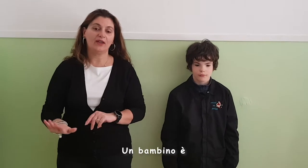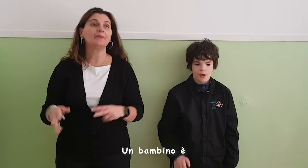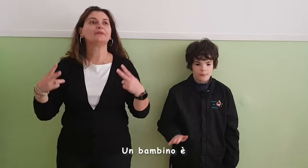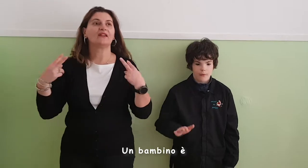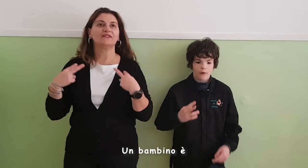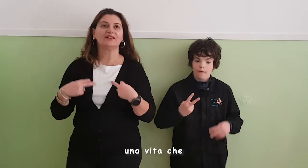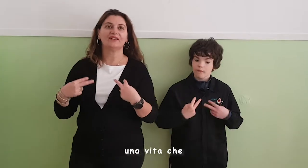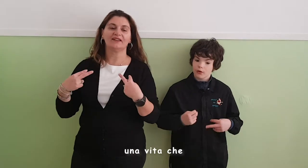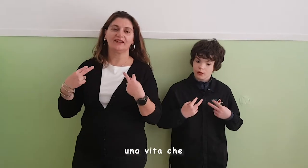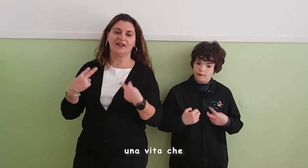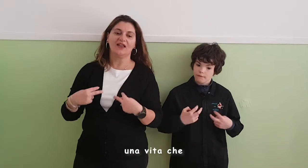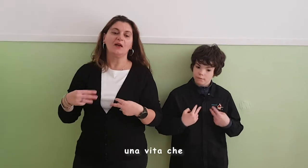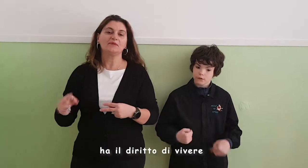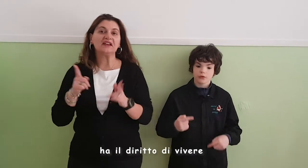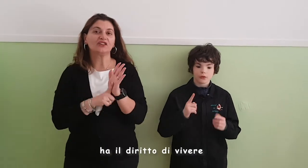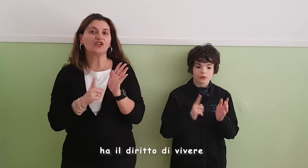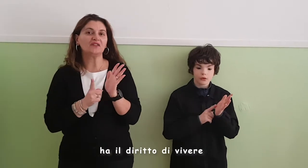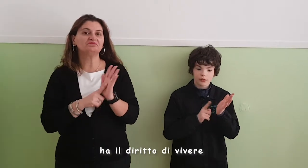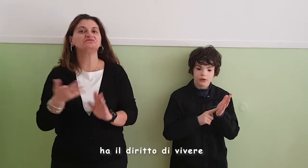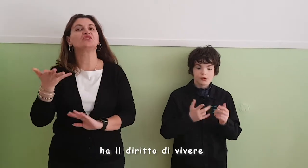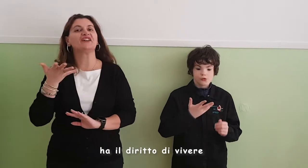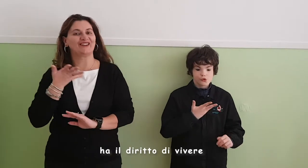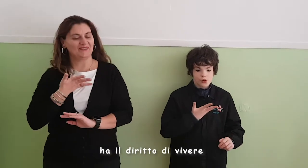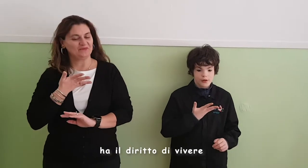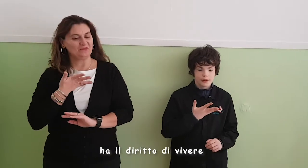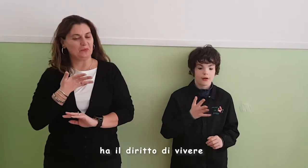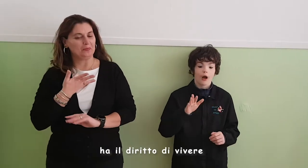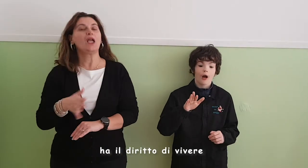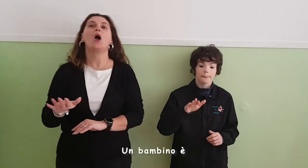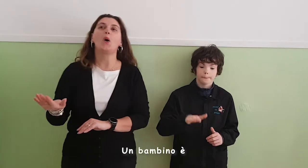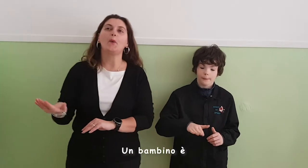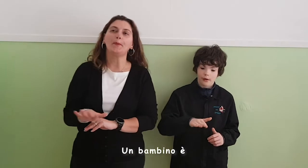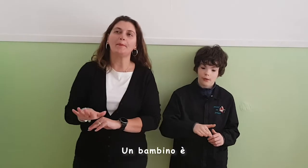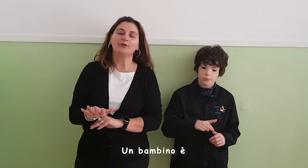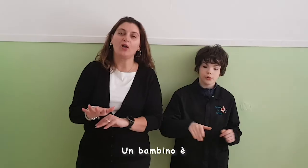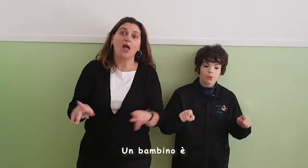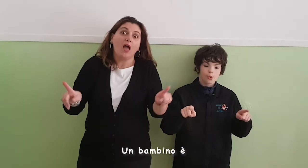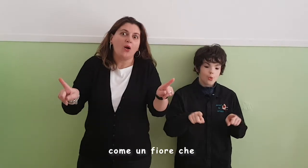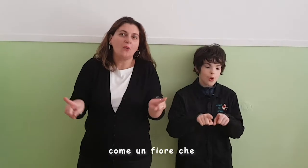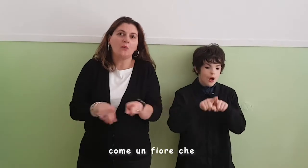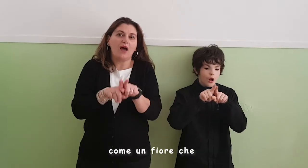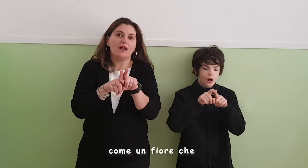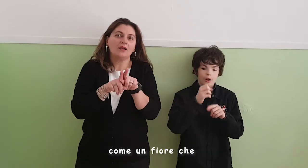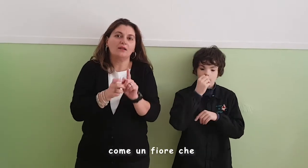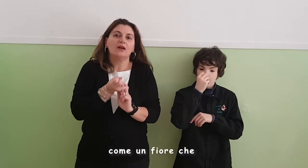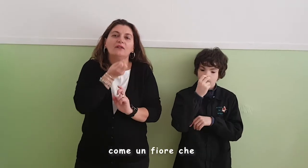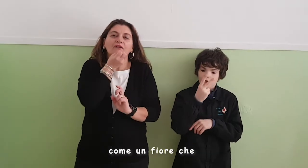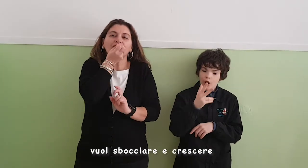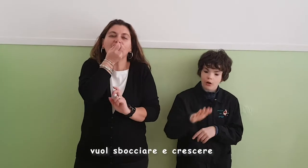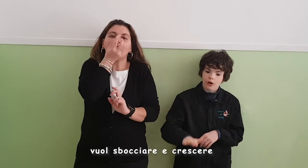bambino è una vita che ha il diritto di vivere. Un bambino è come un fiore che vuol